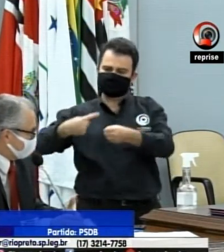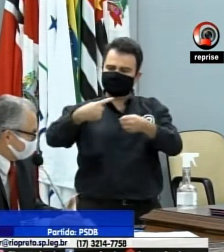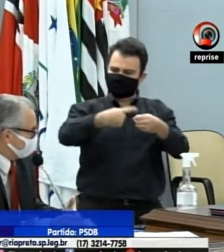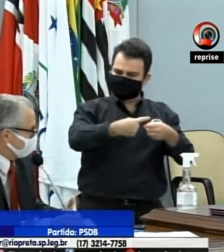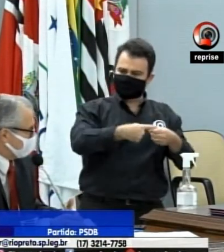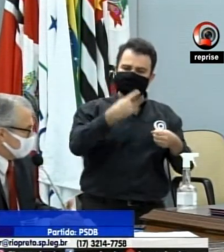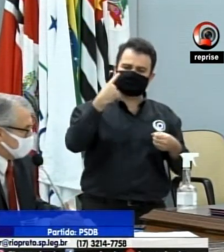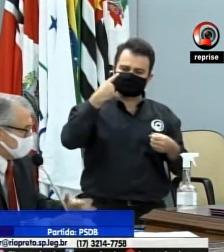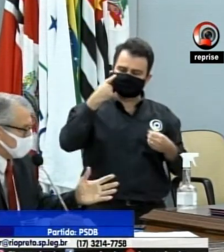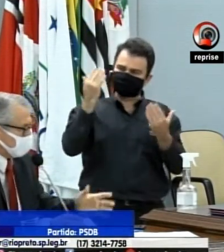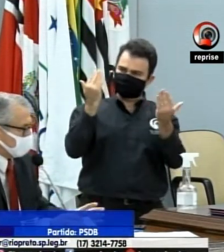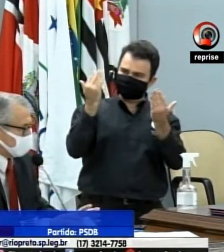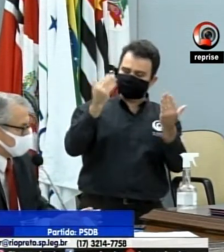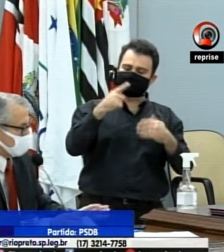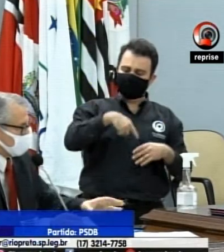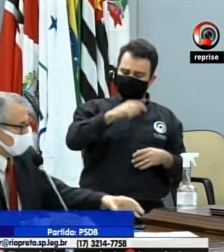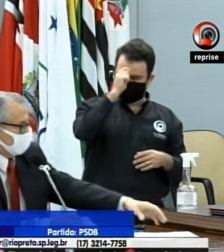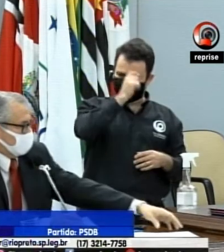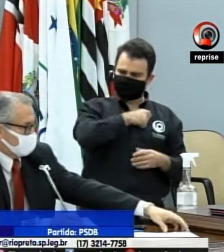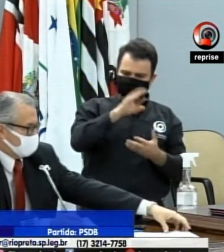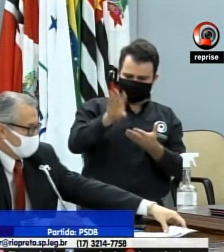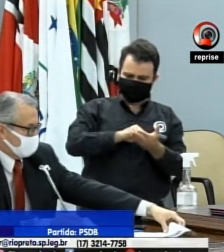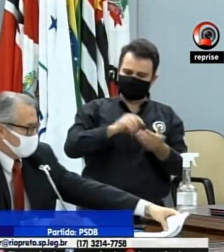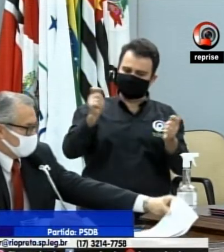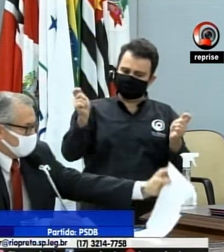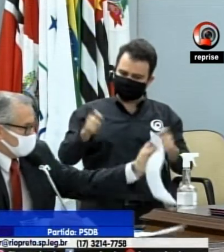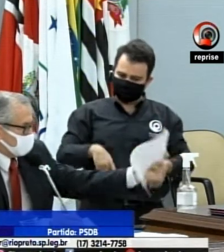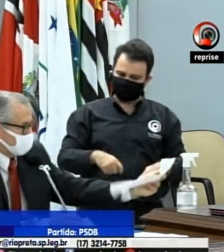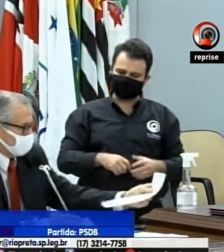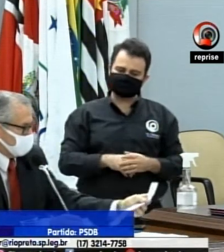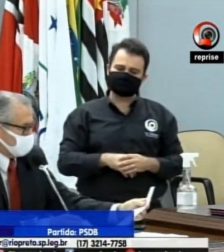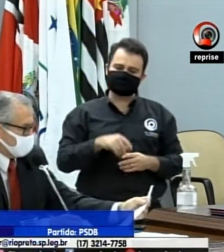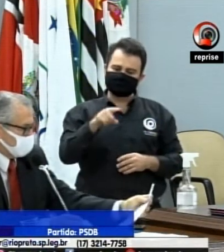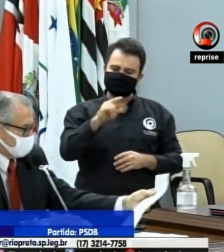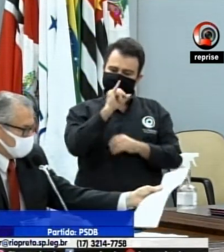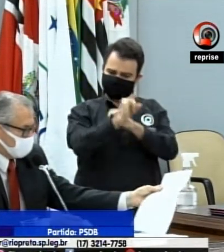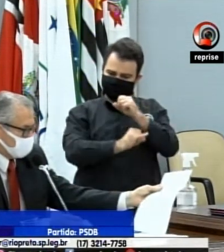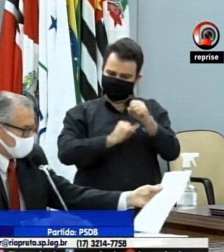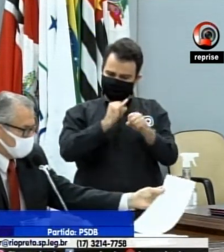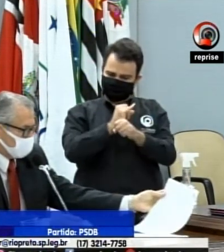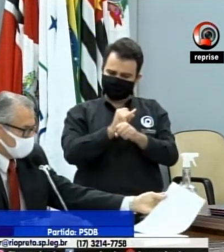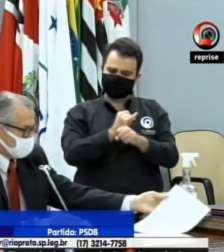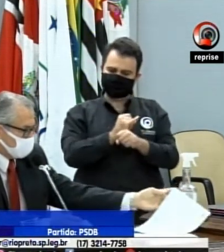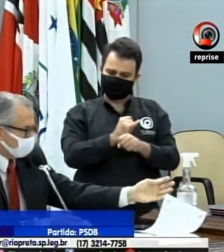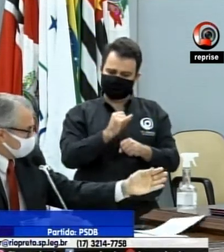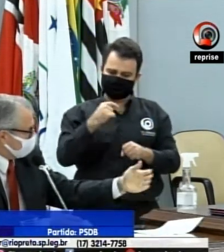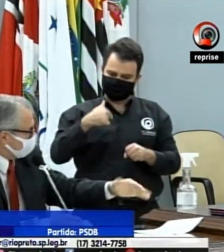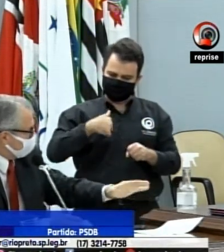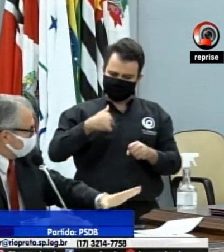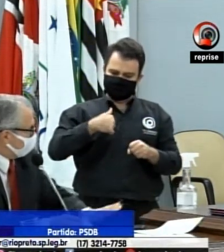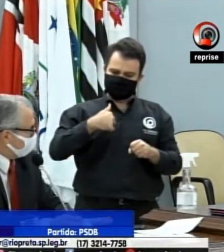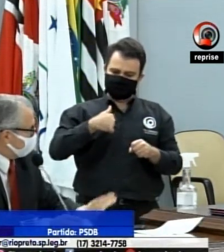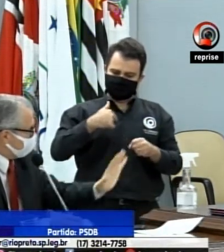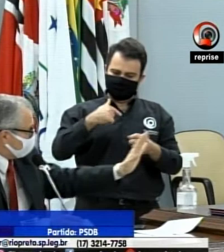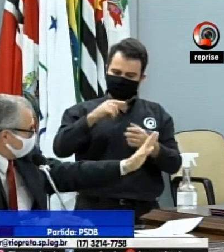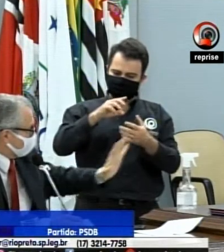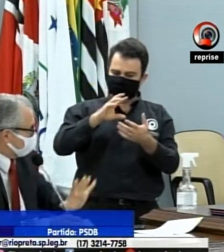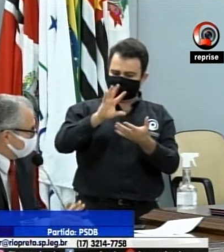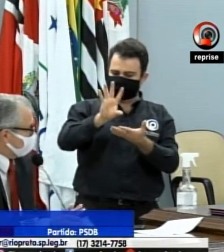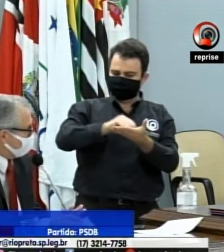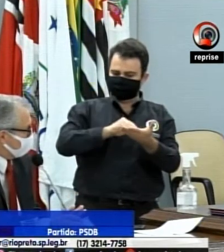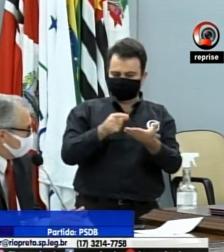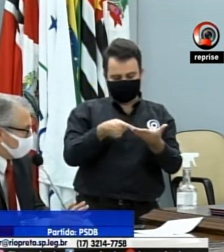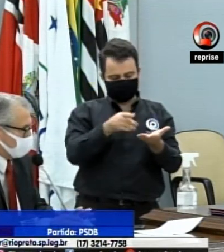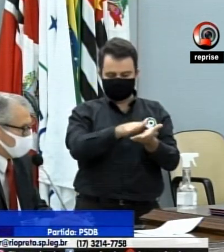fazer. Tem a questão da internet, eu tenho até aqui uma indicação, internet gratuita para todos os alunos da rede municipal, mas a senhora falou que isso não é